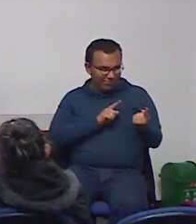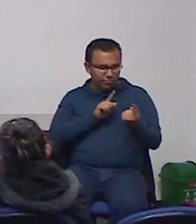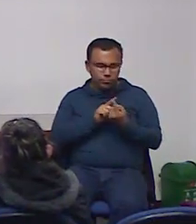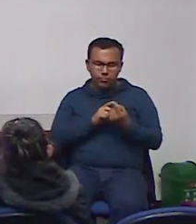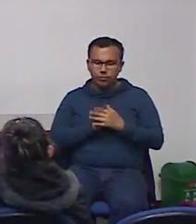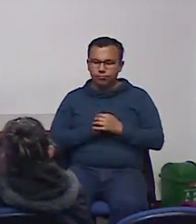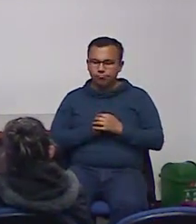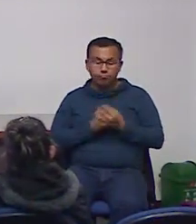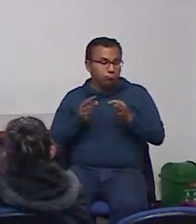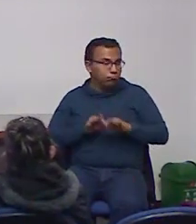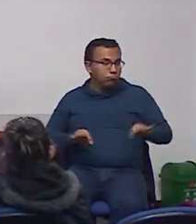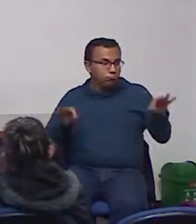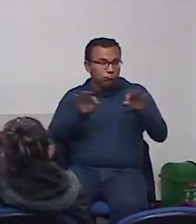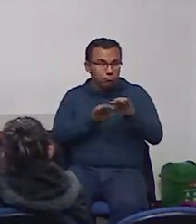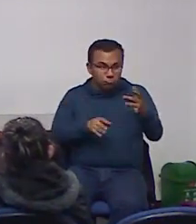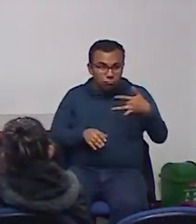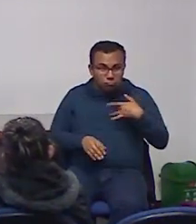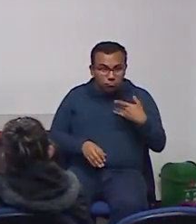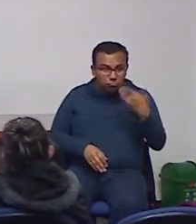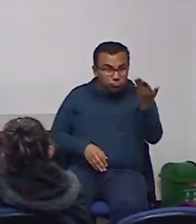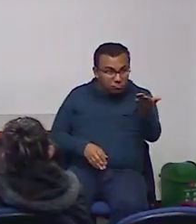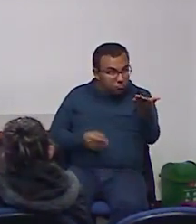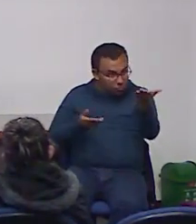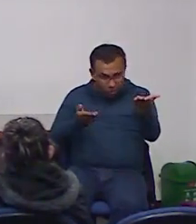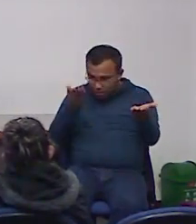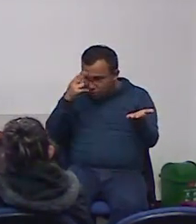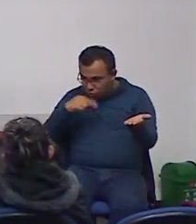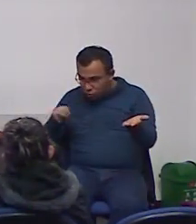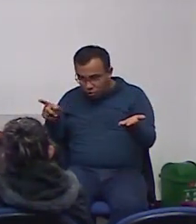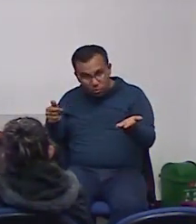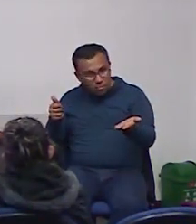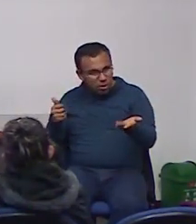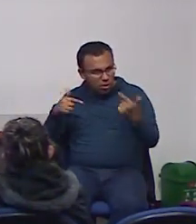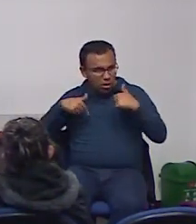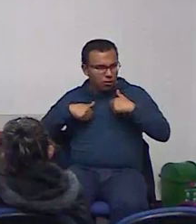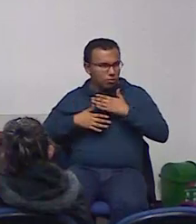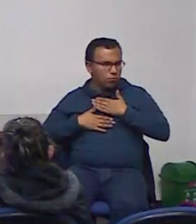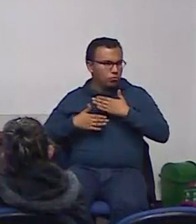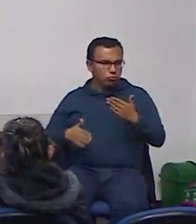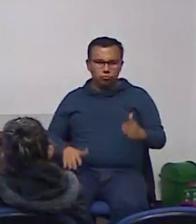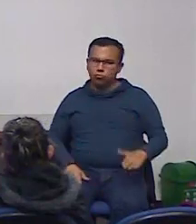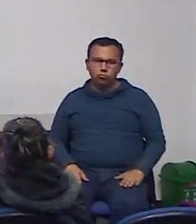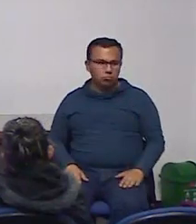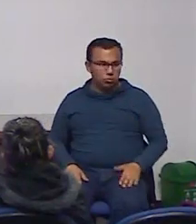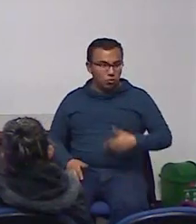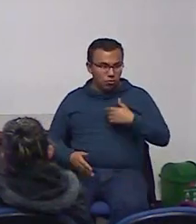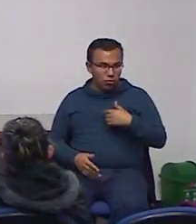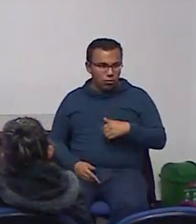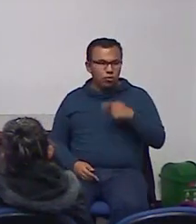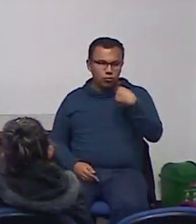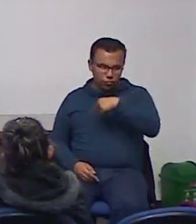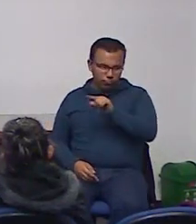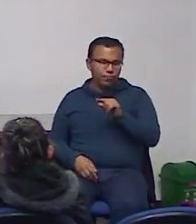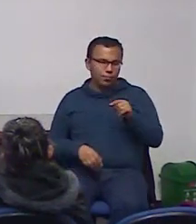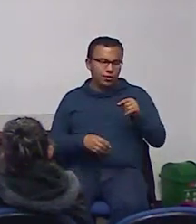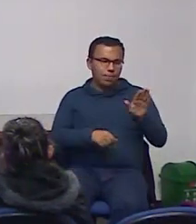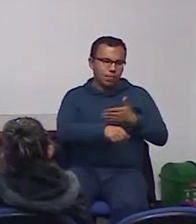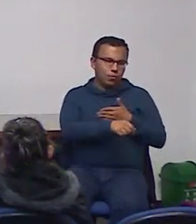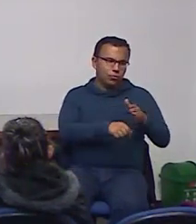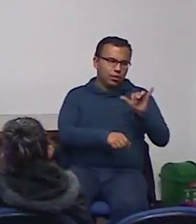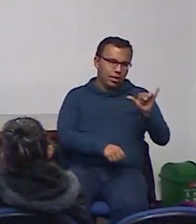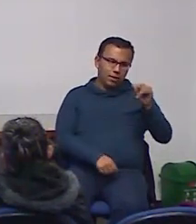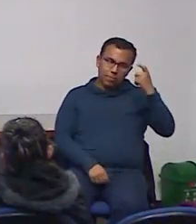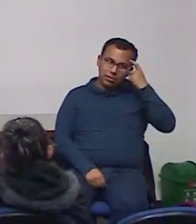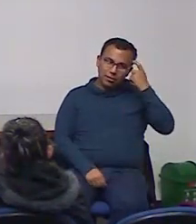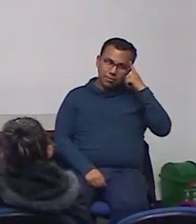que lo importante es que ellos se sientan cómodos y se sientan bien en music and Mind si no están obligados yo no obligo a nadie a que no te tienes que